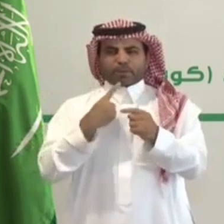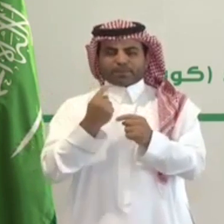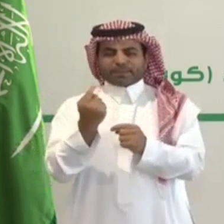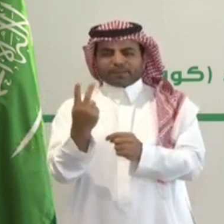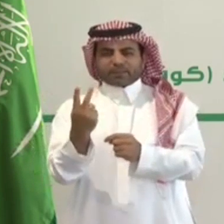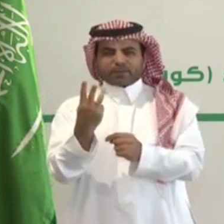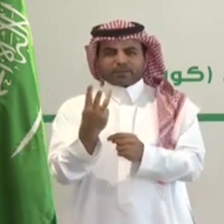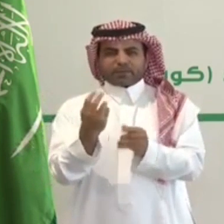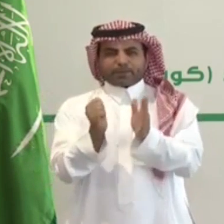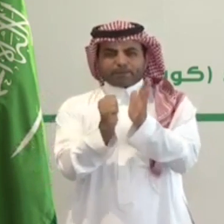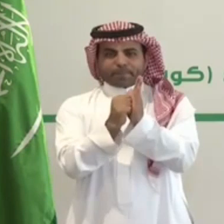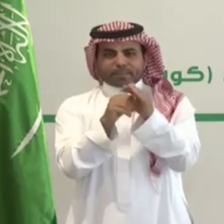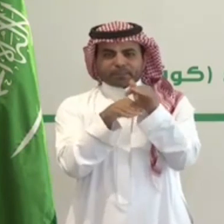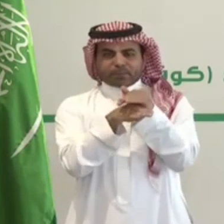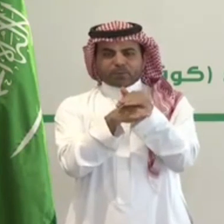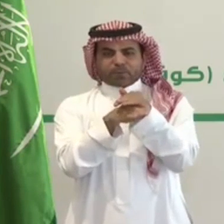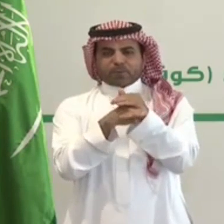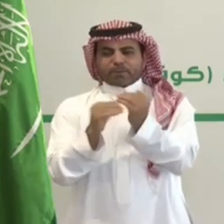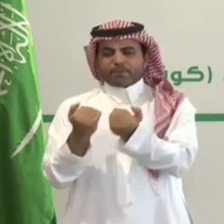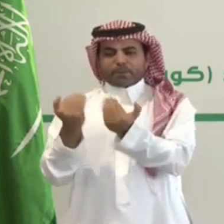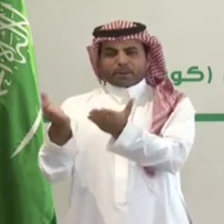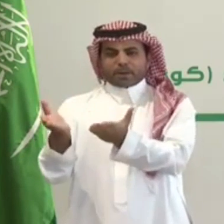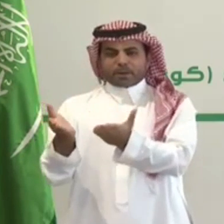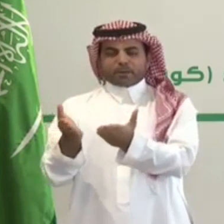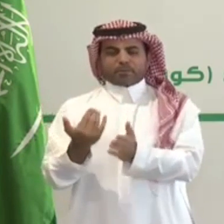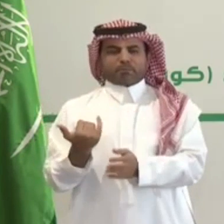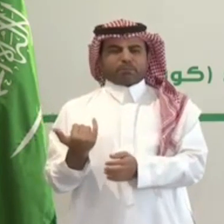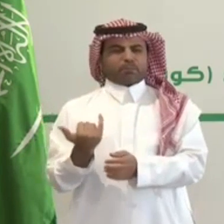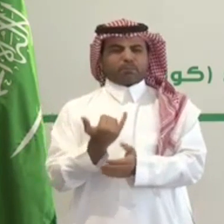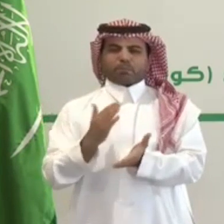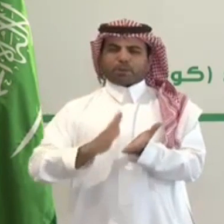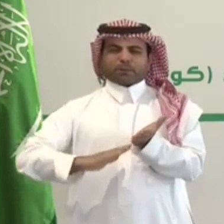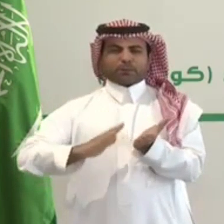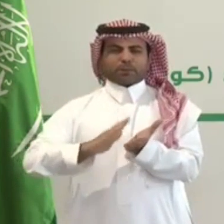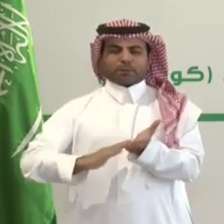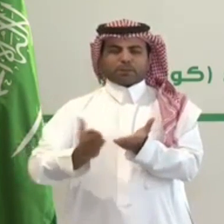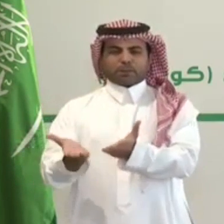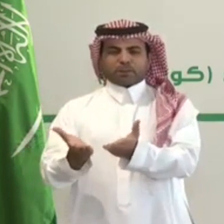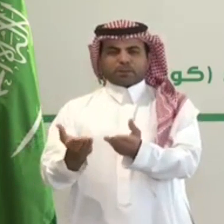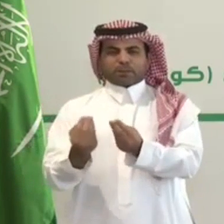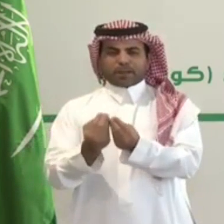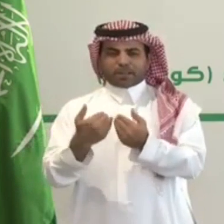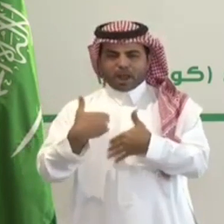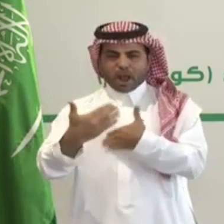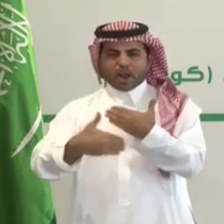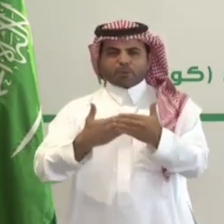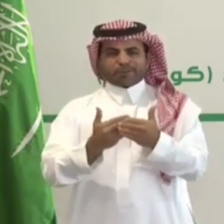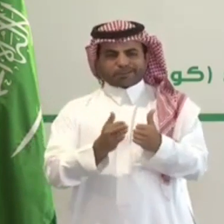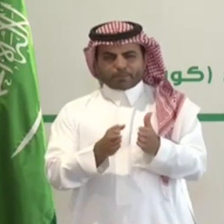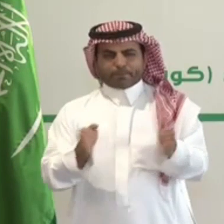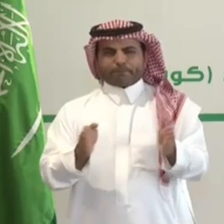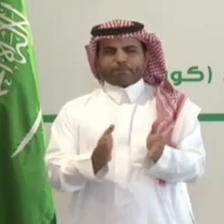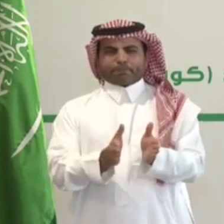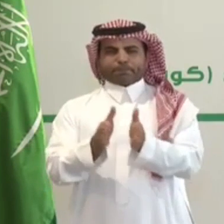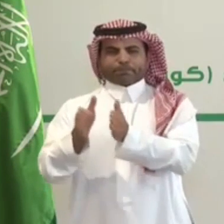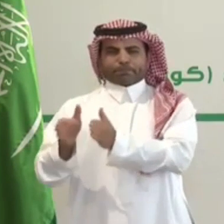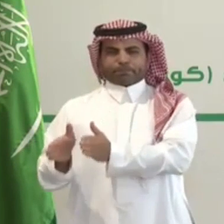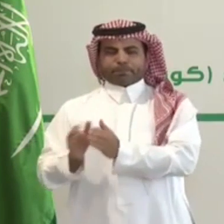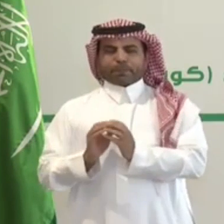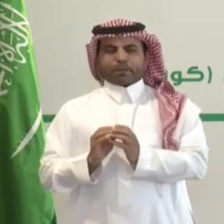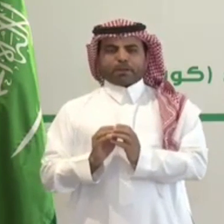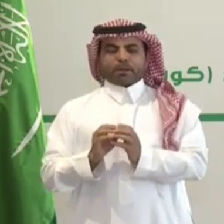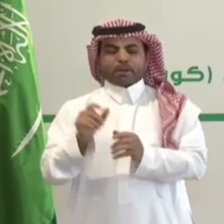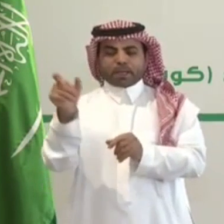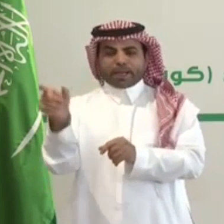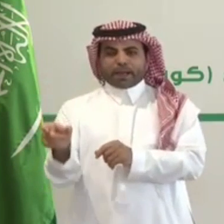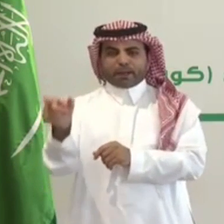المحدود داخل منازل أو خارج منازل أمر جدا خطير ونحذر الجميع منه. بقية الحالات